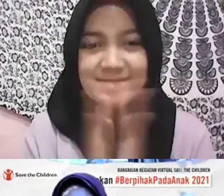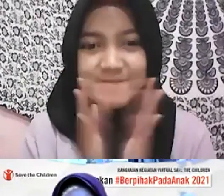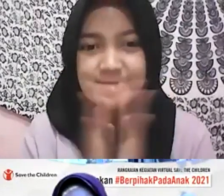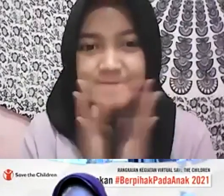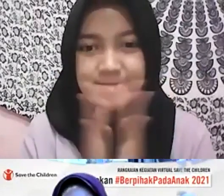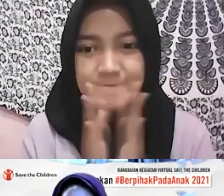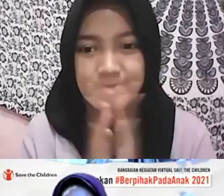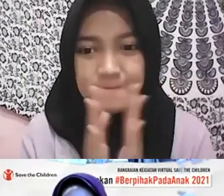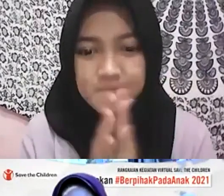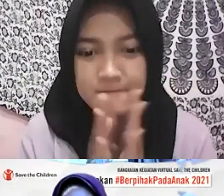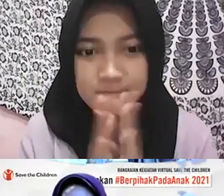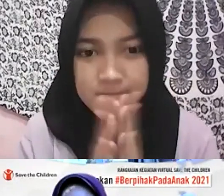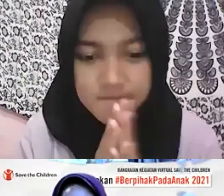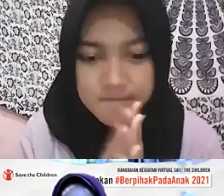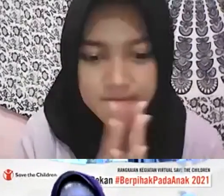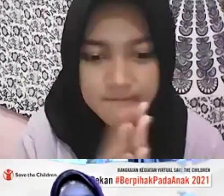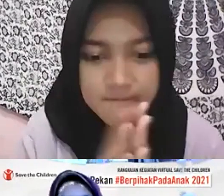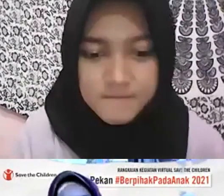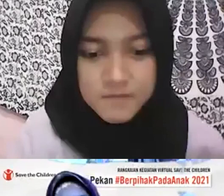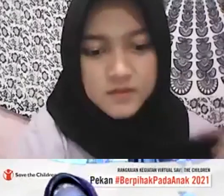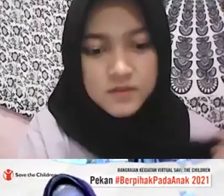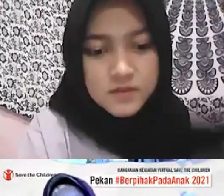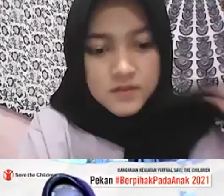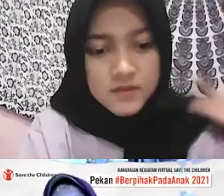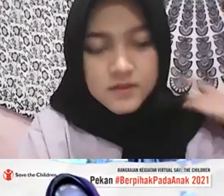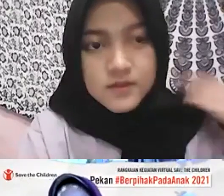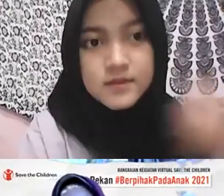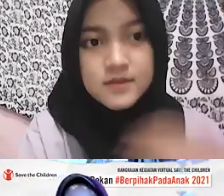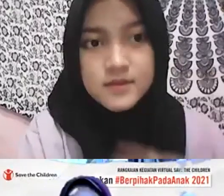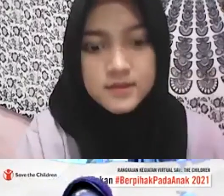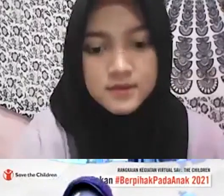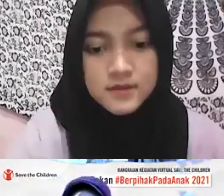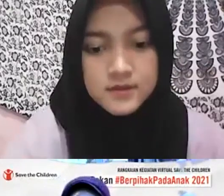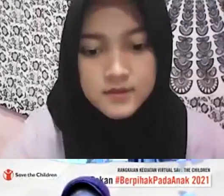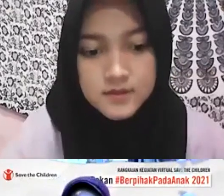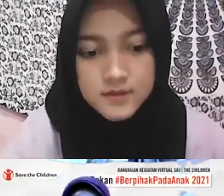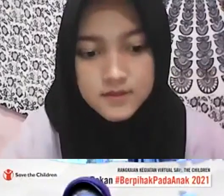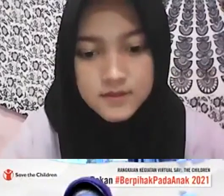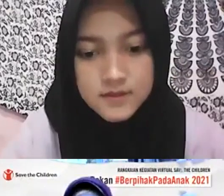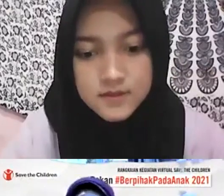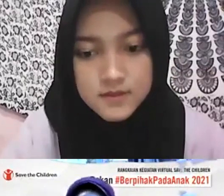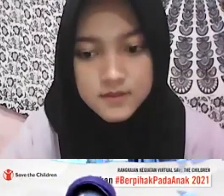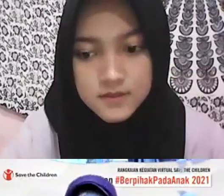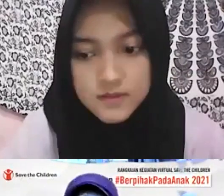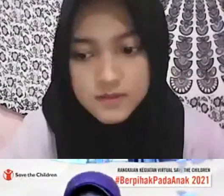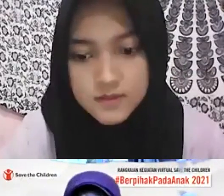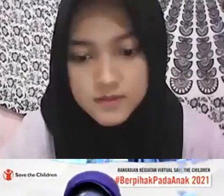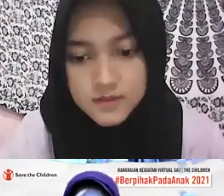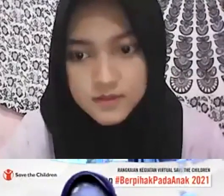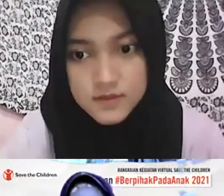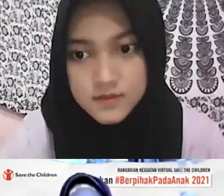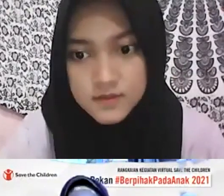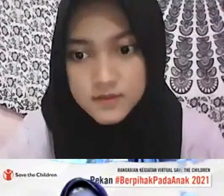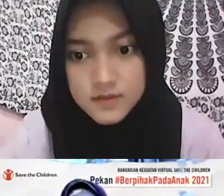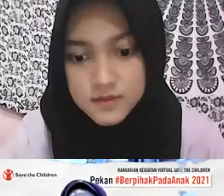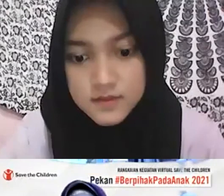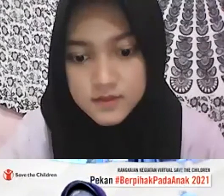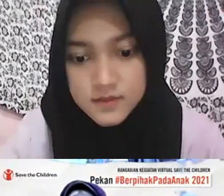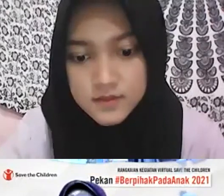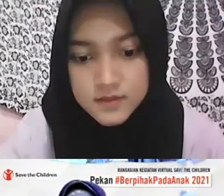ekosistem tersebut, kemudian semuanya juga disisir, itu penting. Ketika tadi Pak Tono menyampaikan bagaimana kemudian ada orang tua